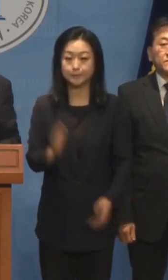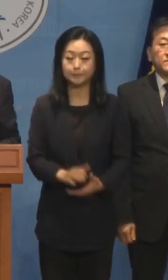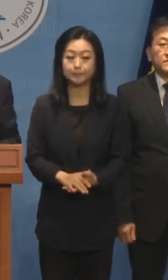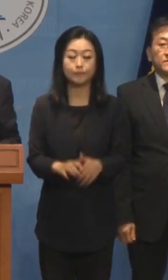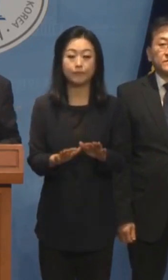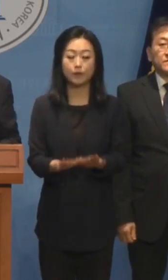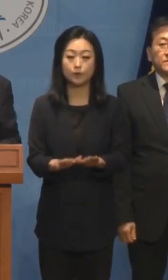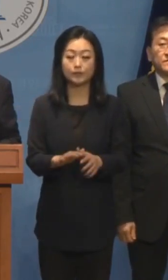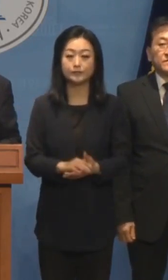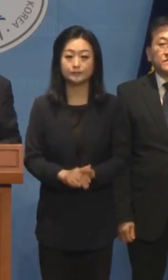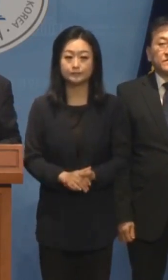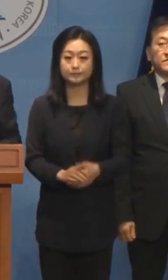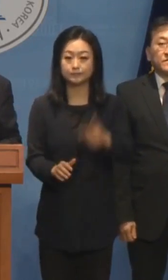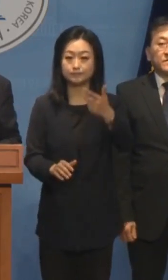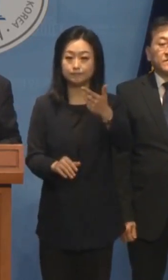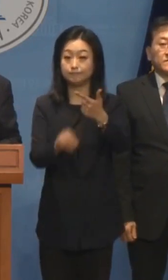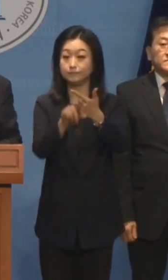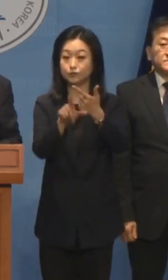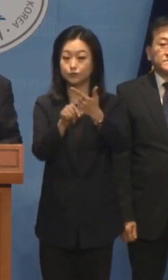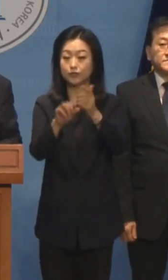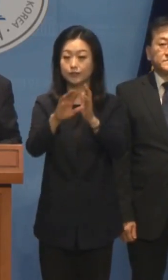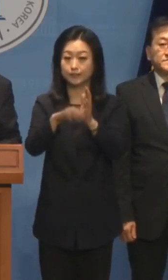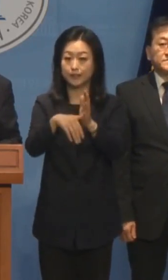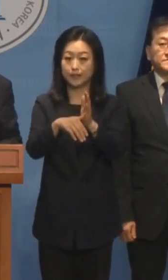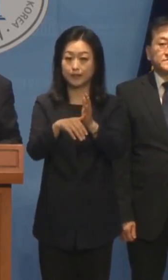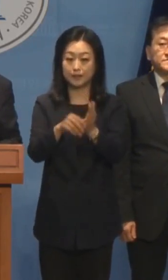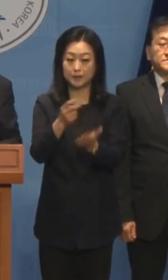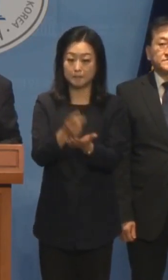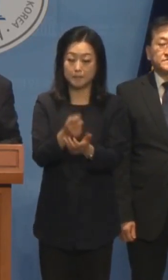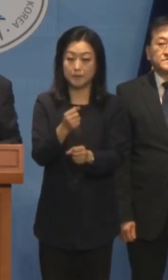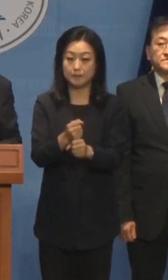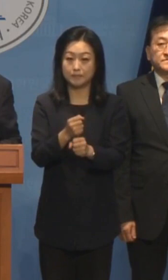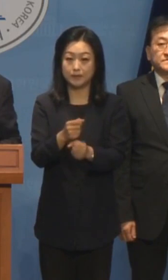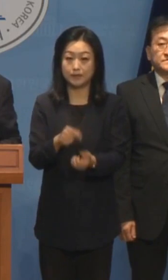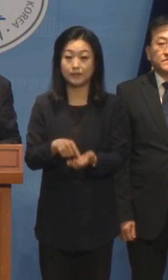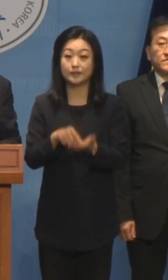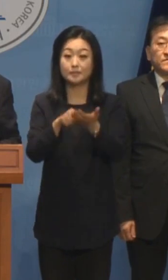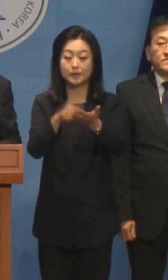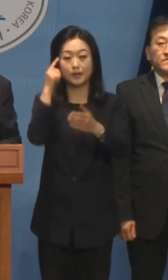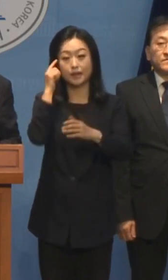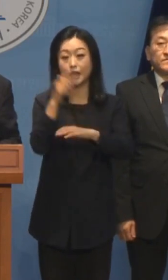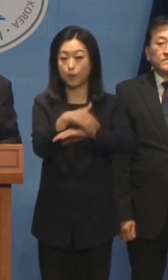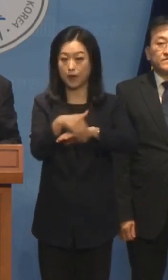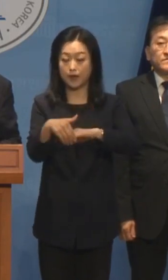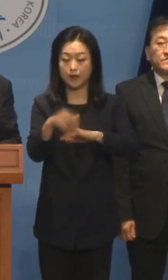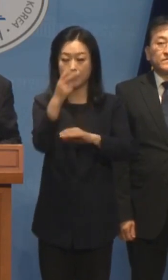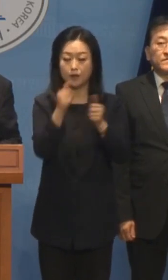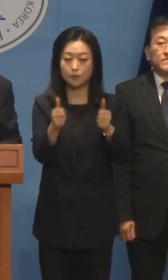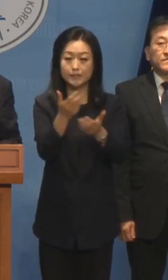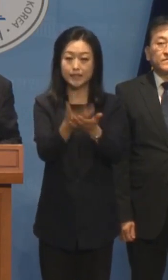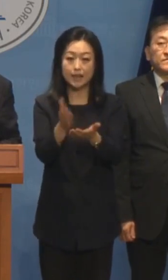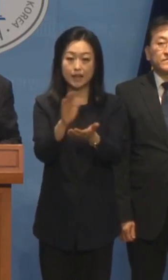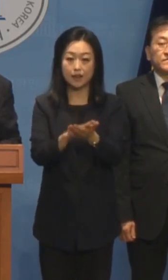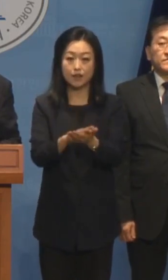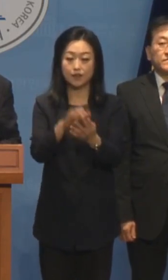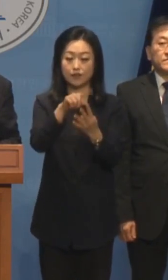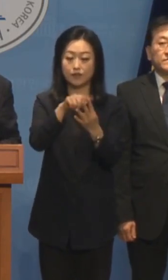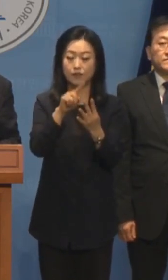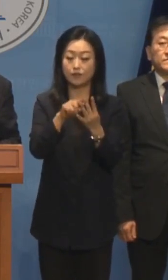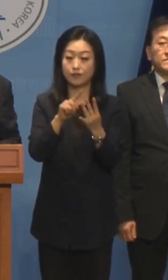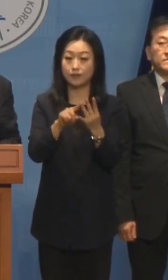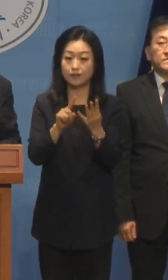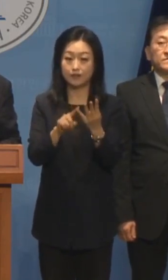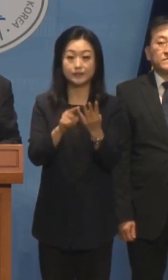조국혁신당이 지난 6월에 발의를 예고했던 검찰개혁 4법이